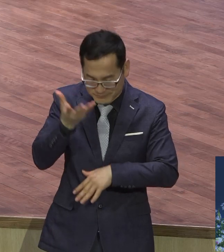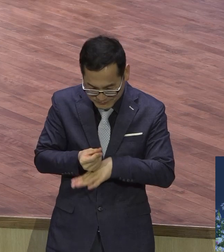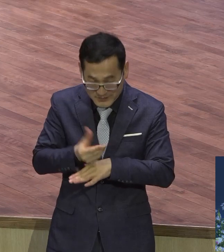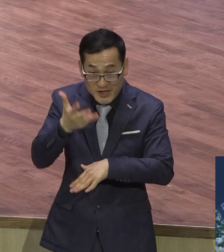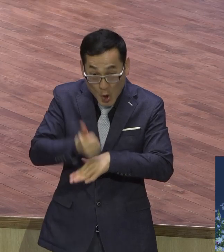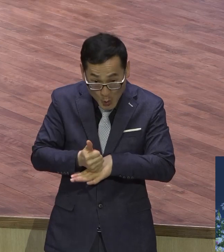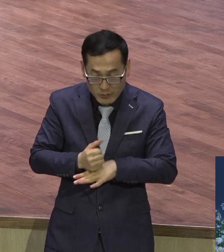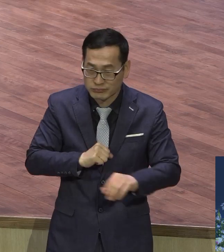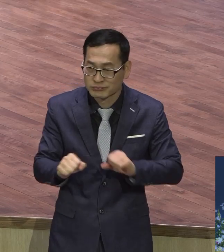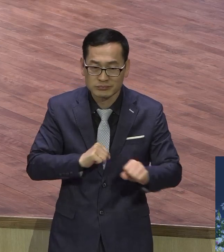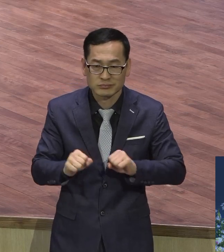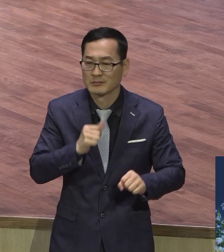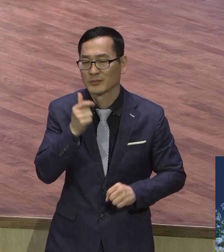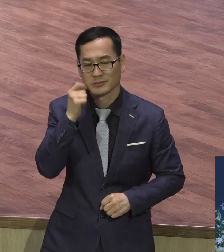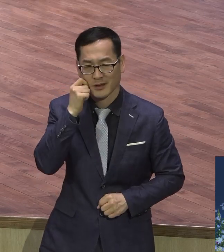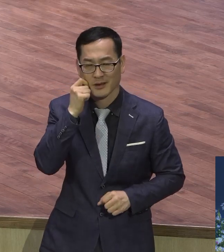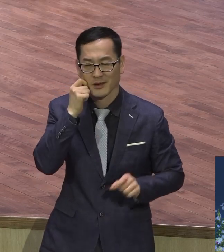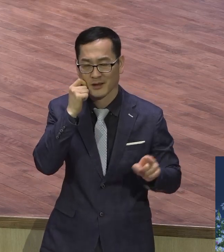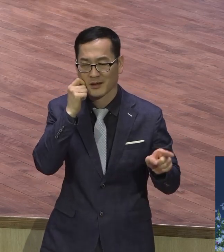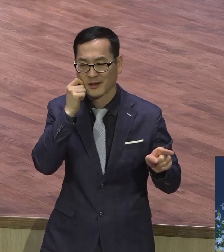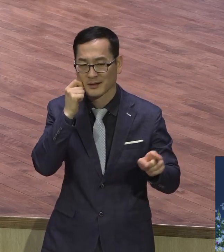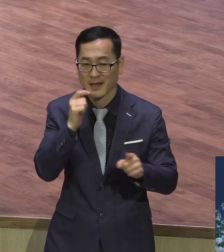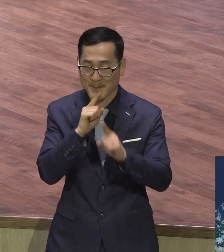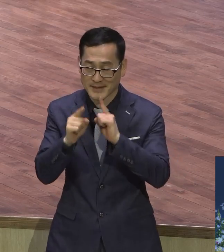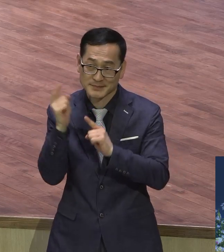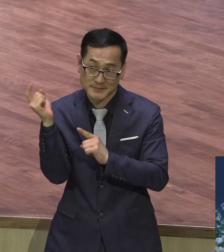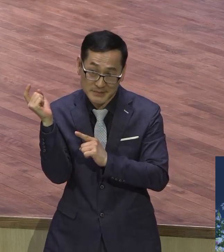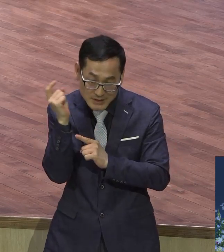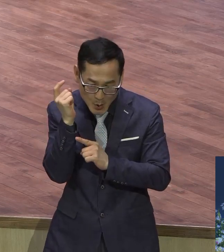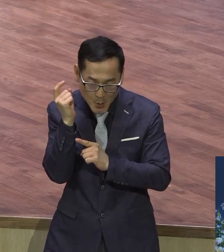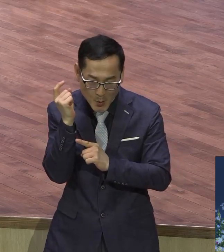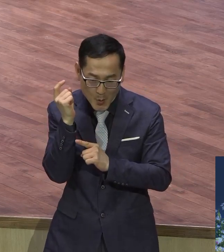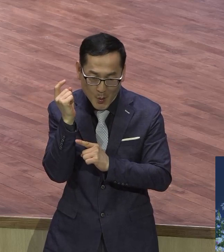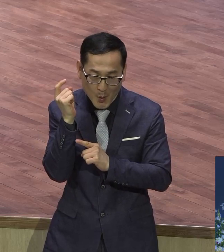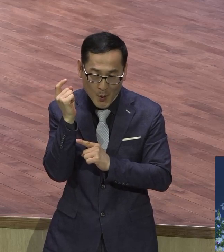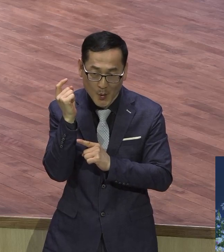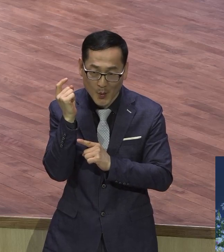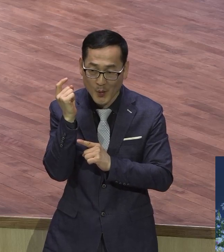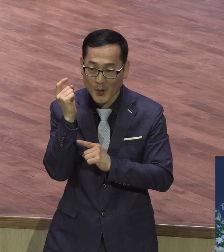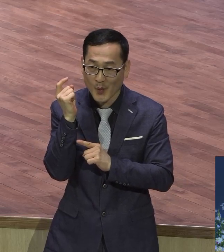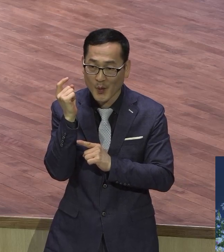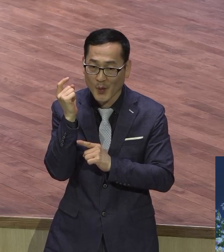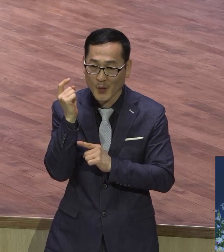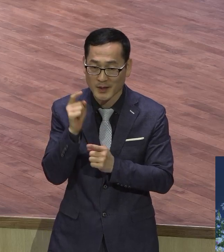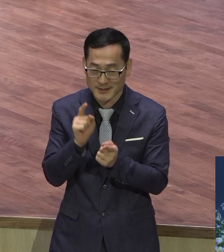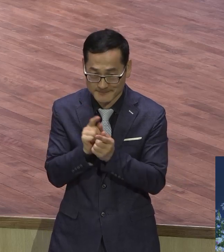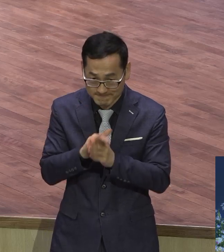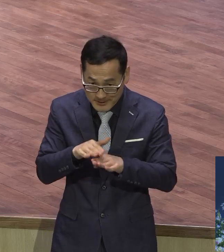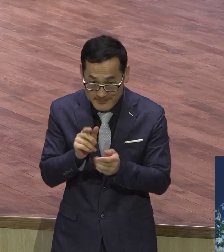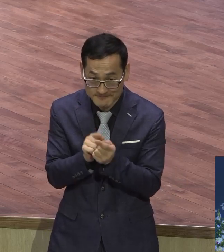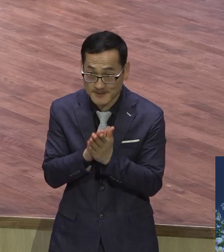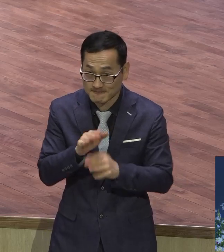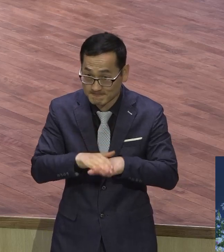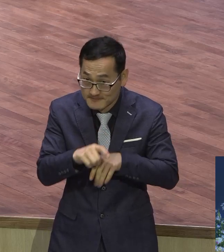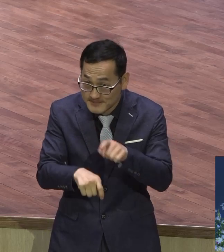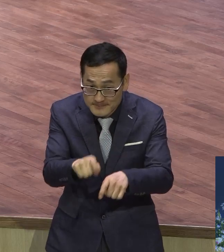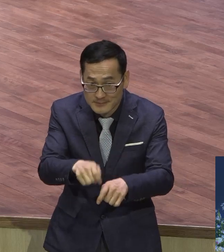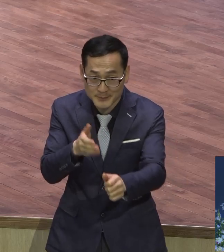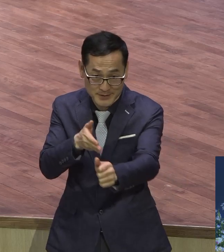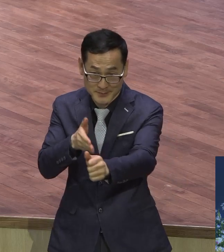우리 영혼의 모든 성도들 말씀 오늘 듣고 참석이 의미가 있는 것이 아니고 적용하시기 바랍니다. 오늘 우리